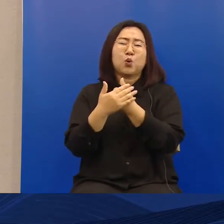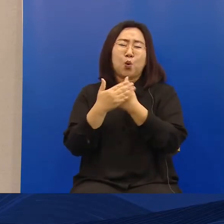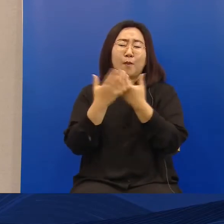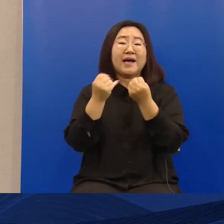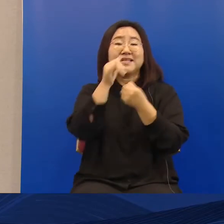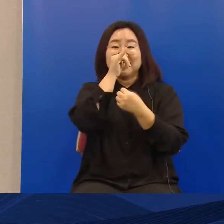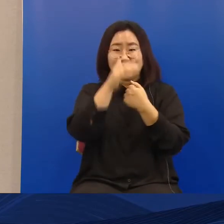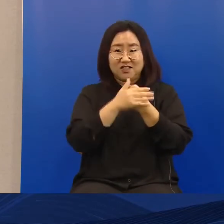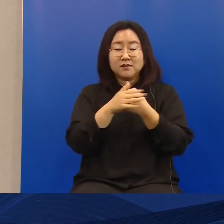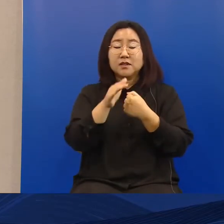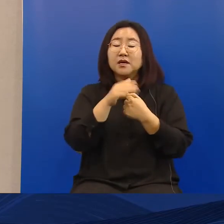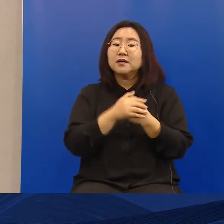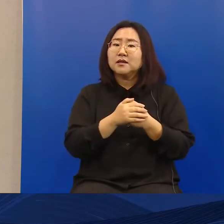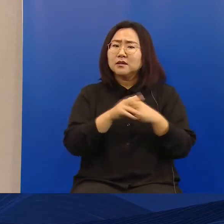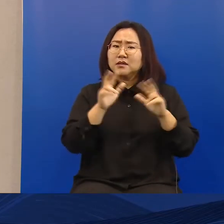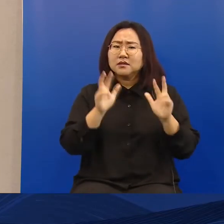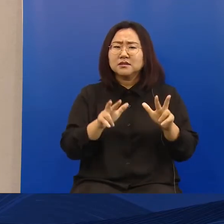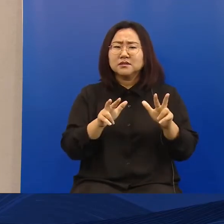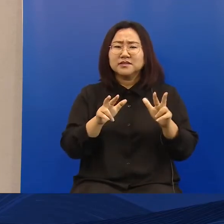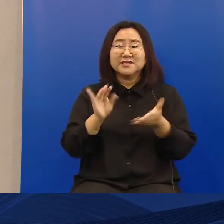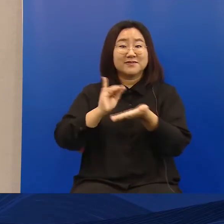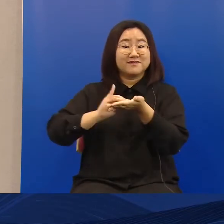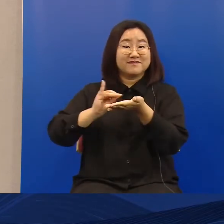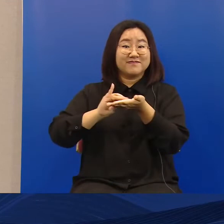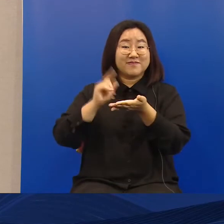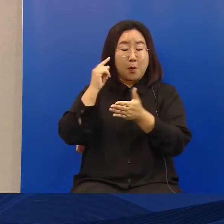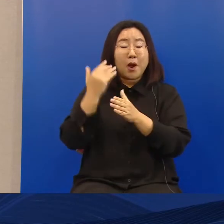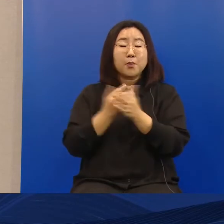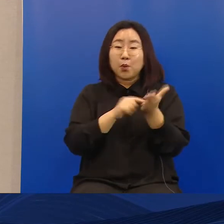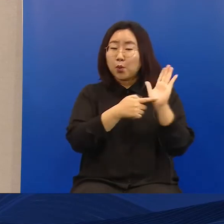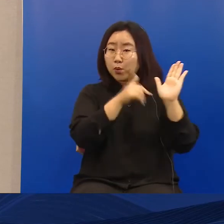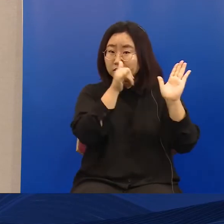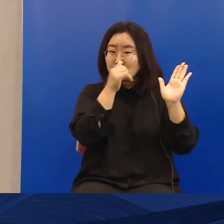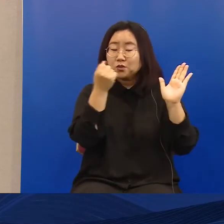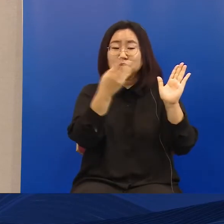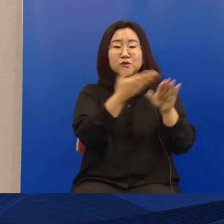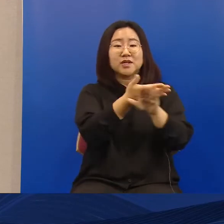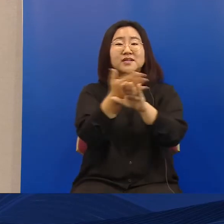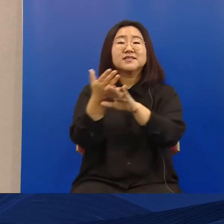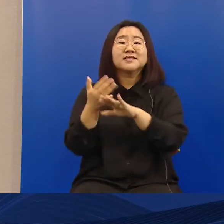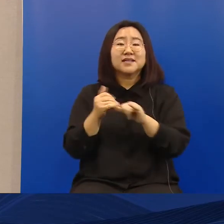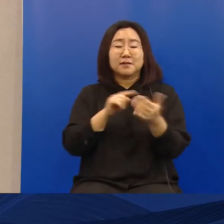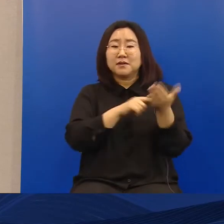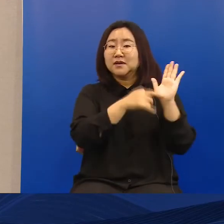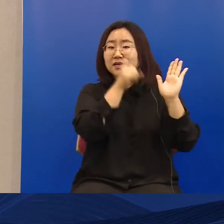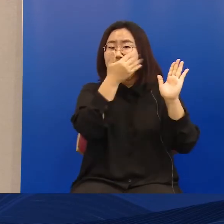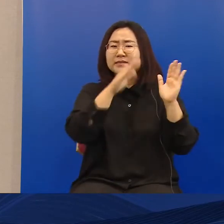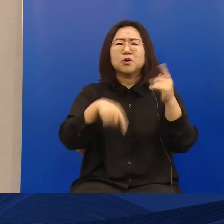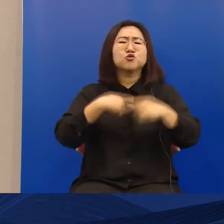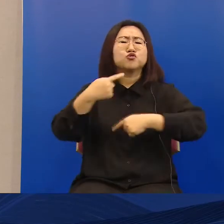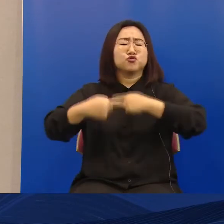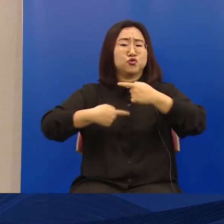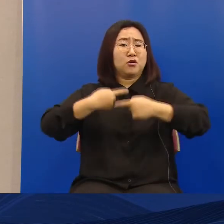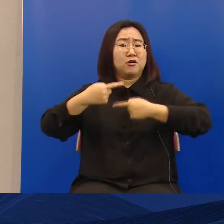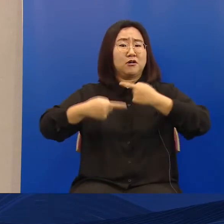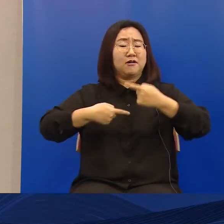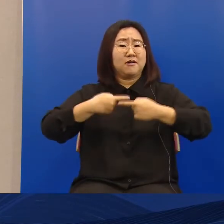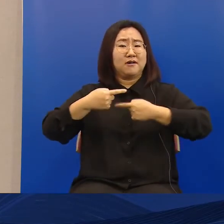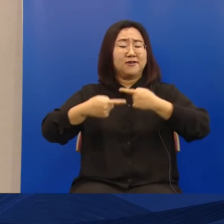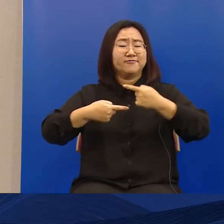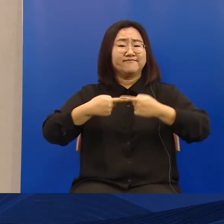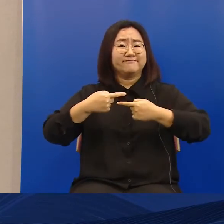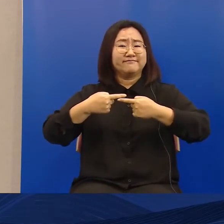해주셨으니까 지금 아까 안영애 박사님도 발표해 주셨고 다른 분도 말씀해 주셨지만 지금